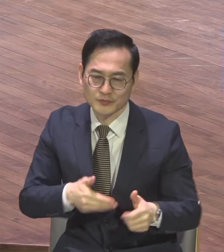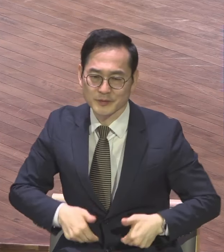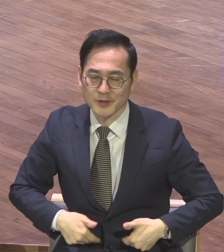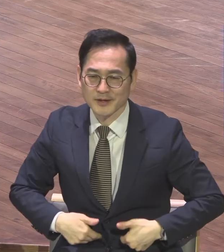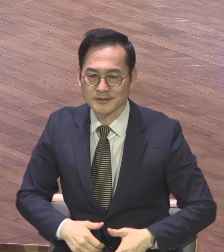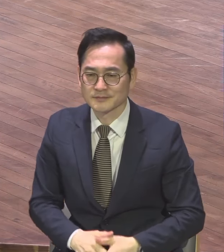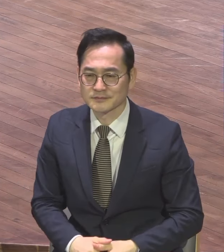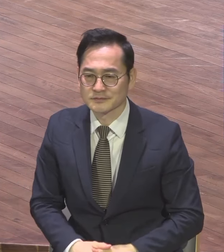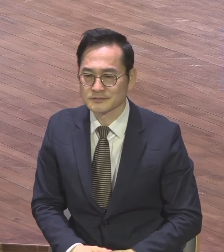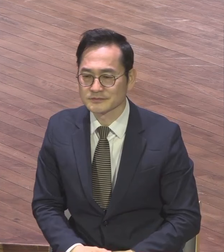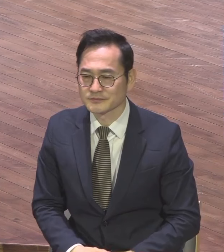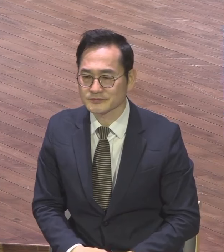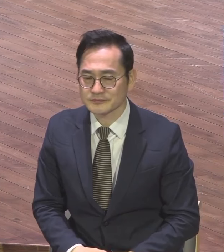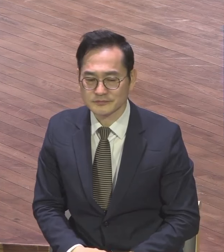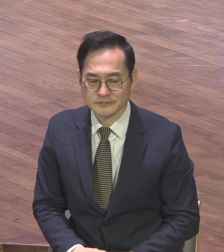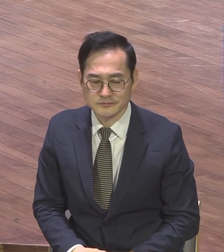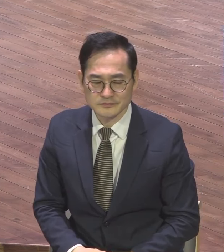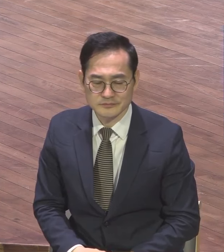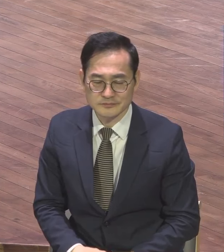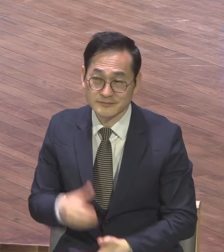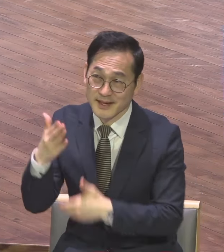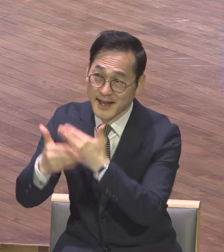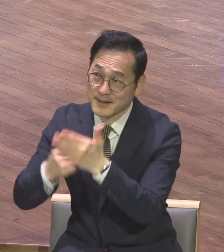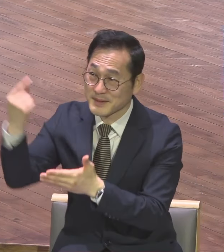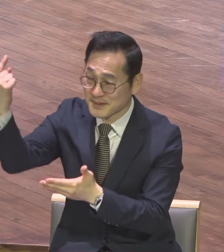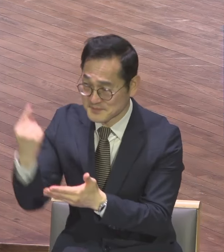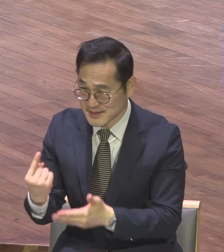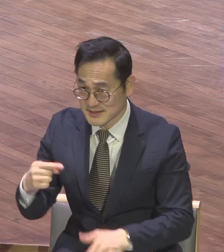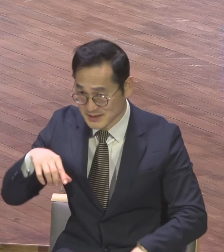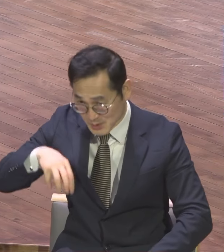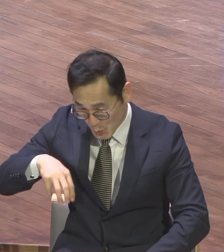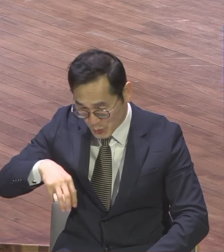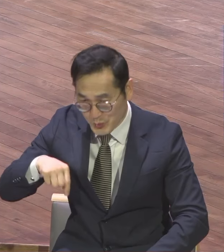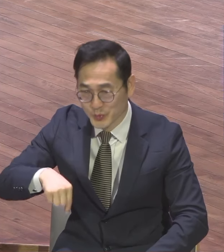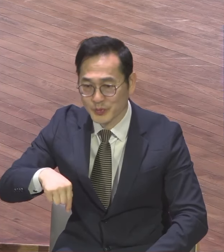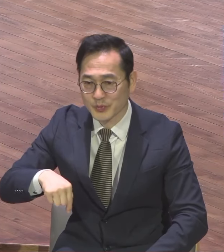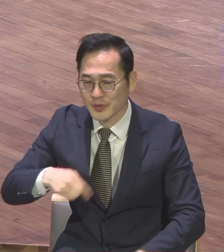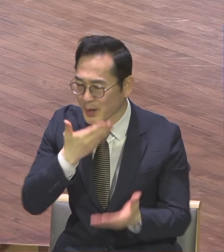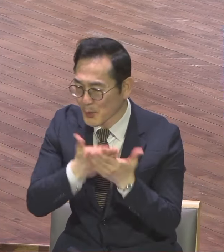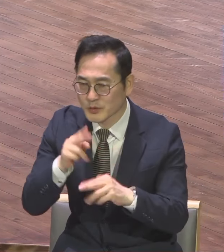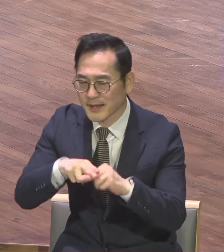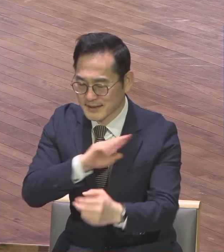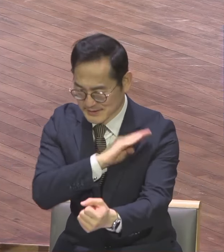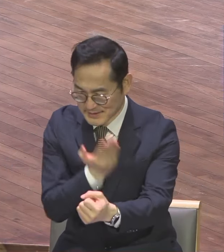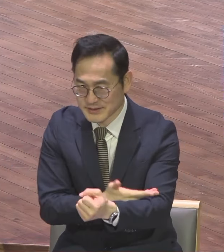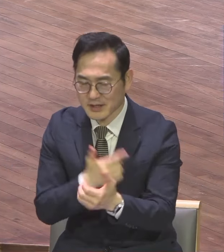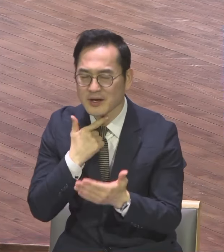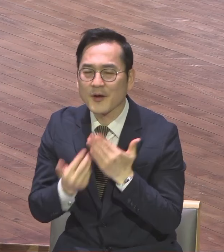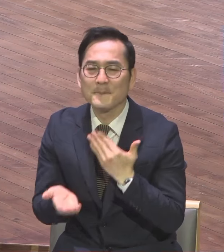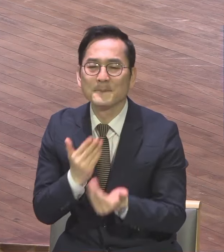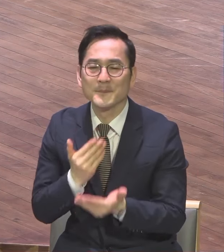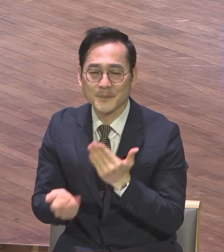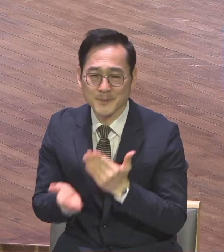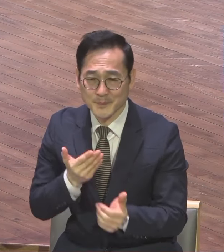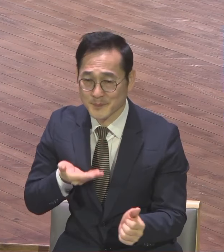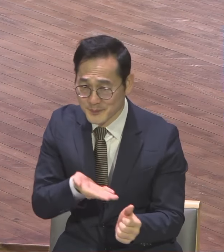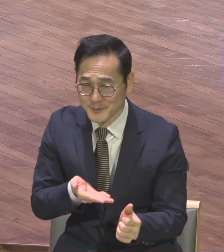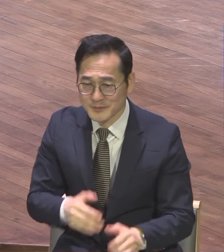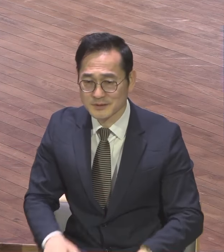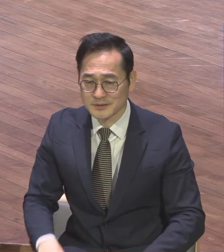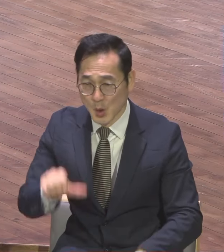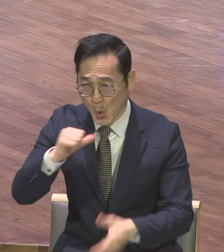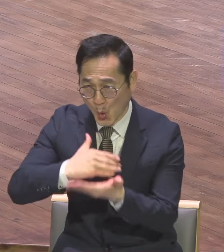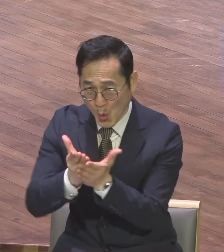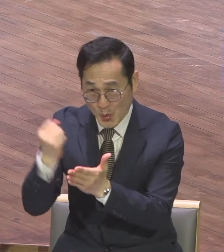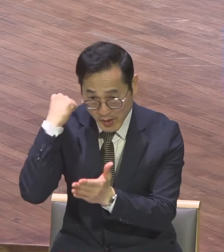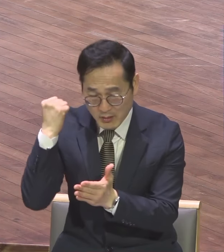하나님의 임재하시는 이 교회 안에서 체험하는 기도, 보좌의 능력을 누리는 기도, 영력, 지력, 체력,